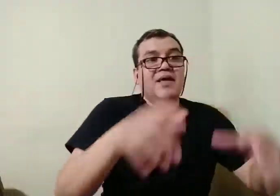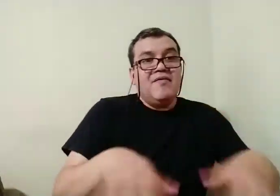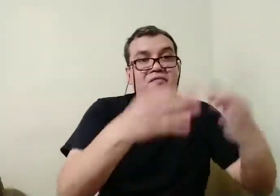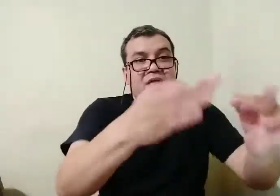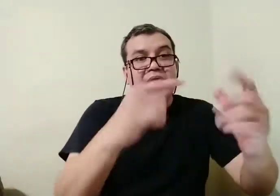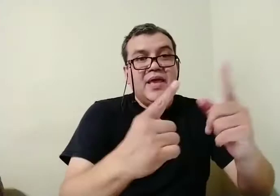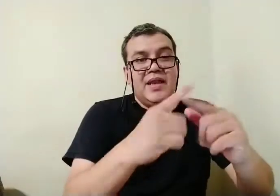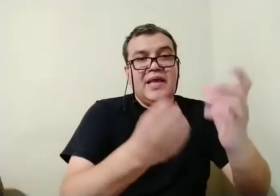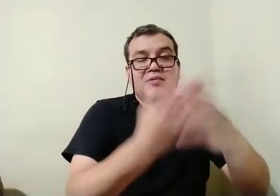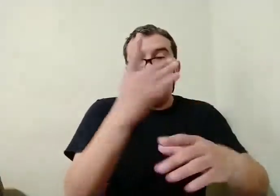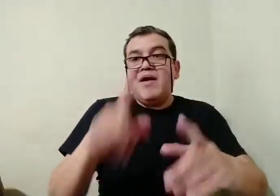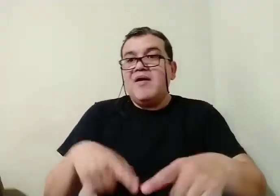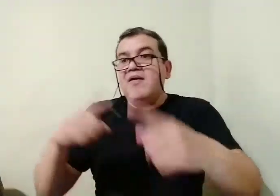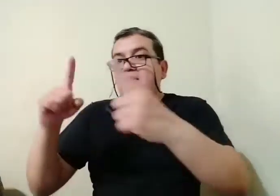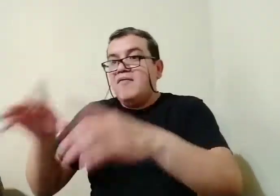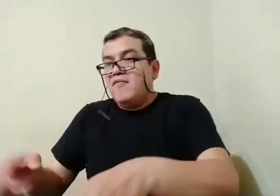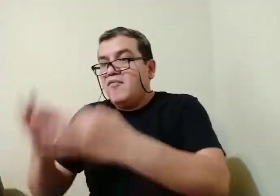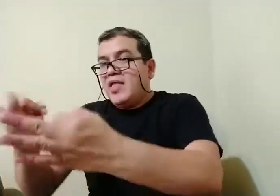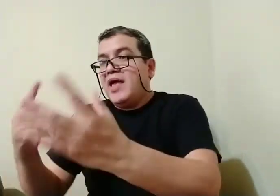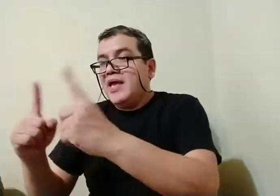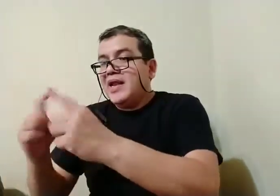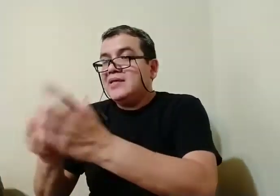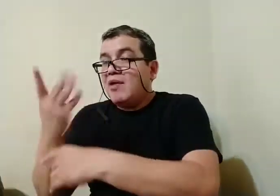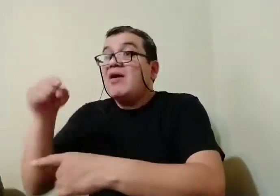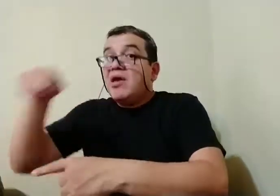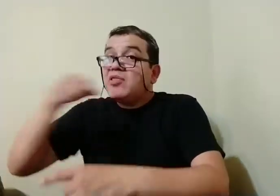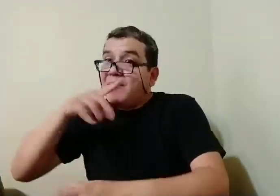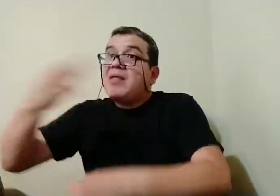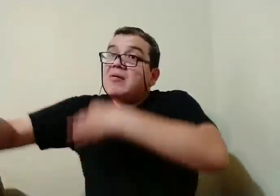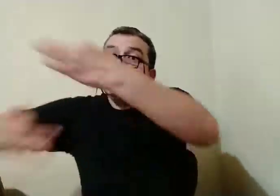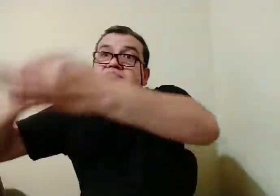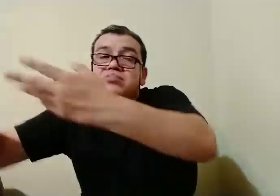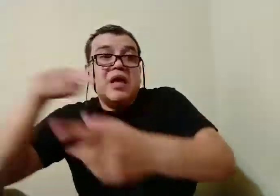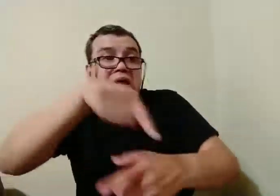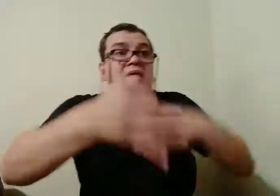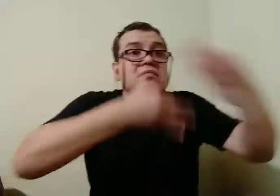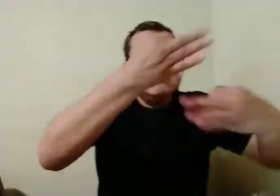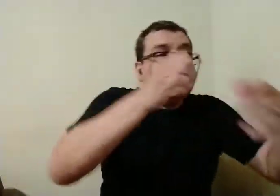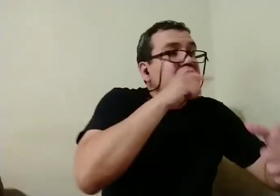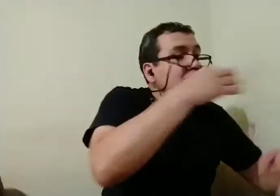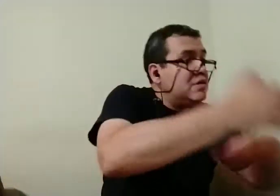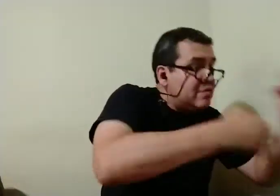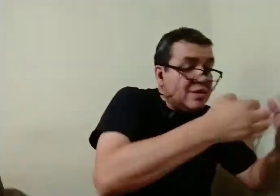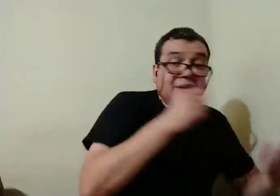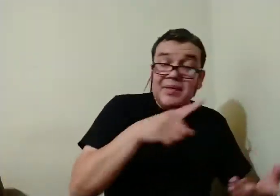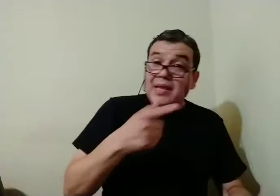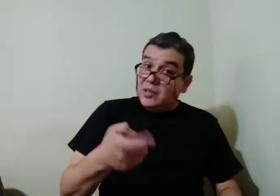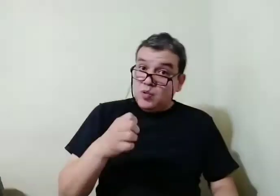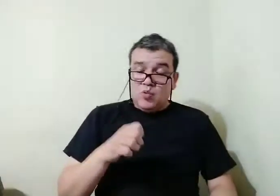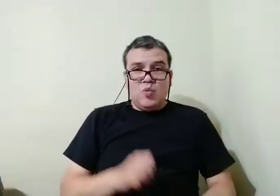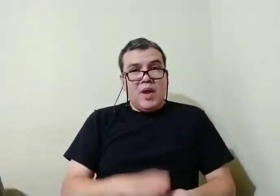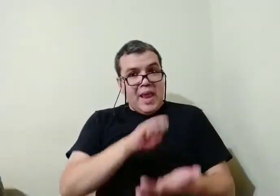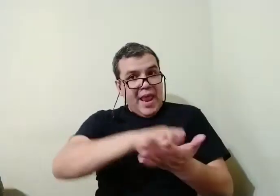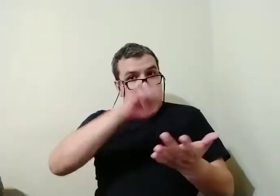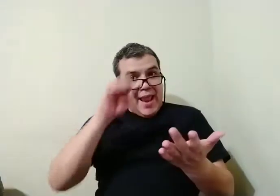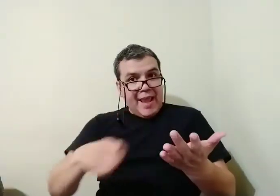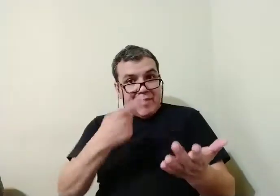¡Qué ejemplo tan importante para nosotros! Nuestro enfoque